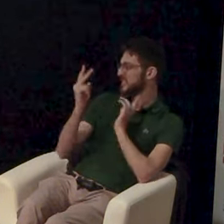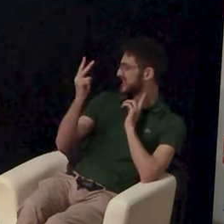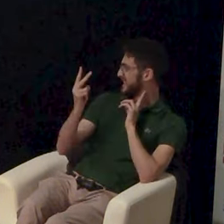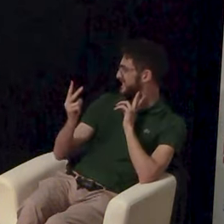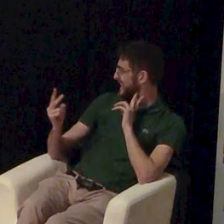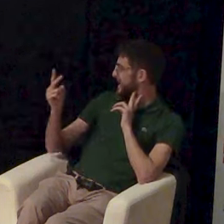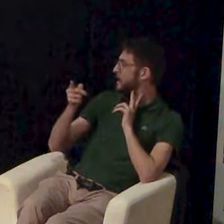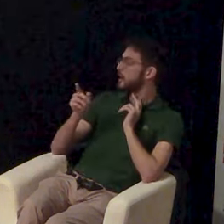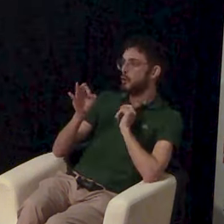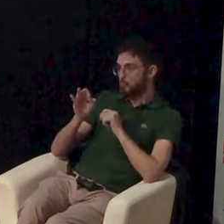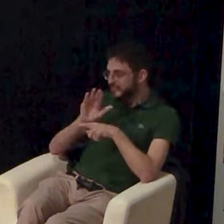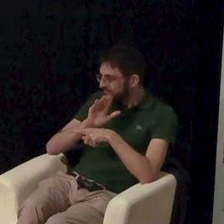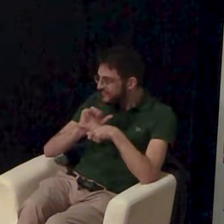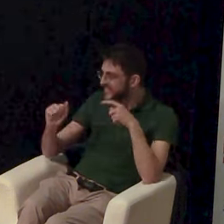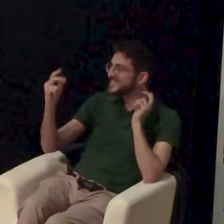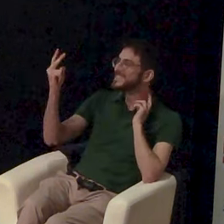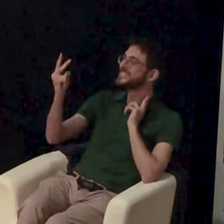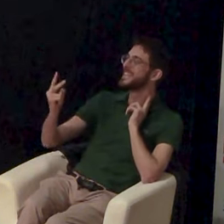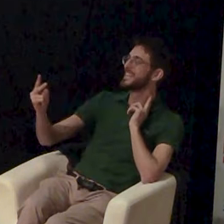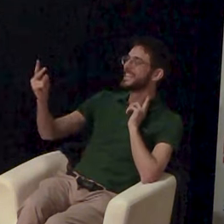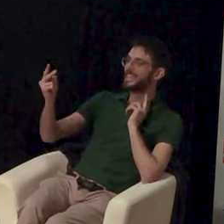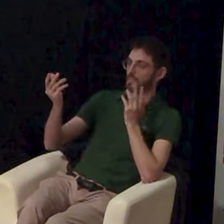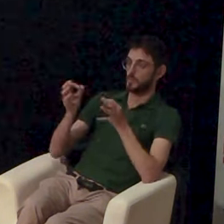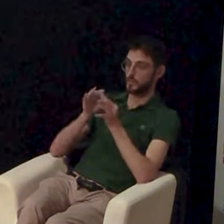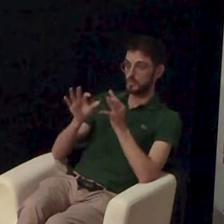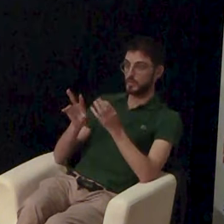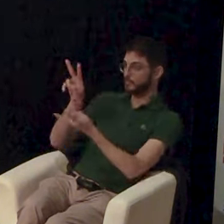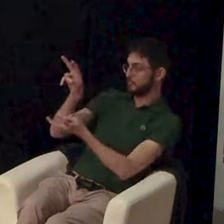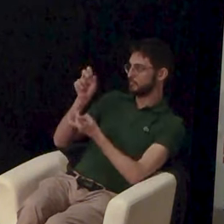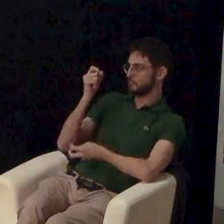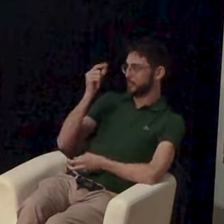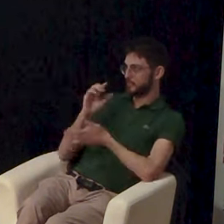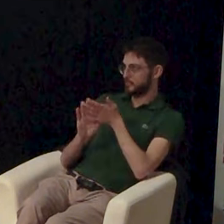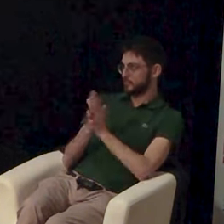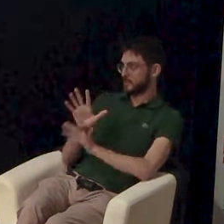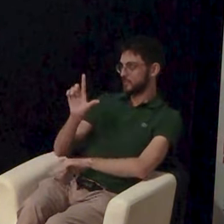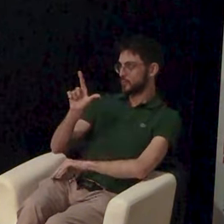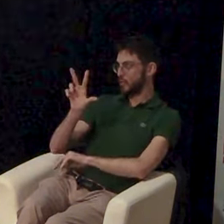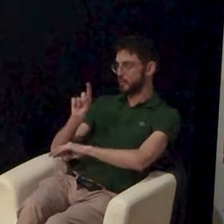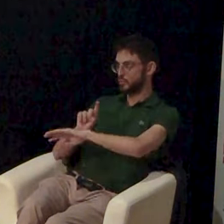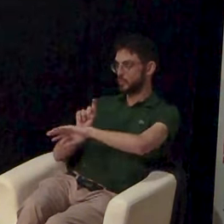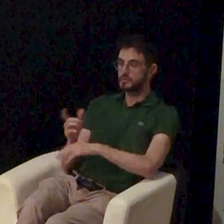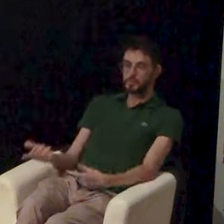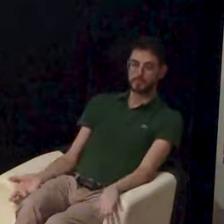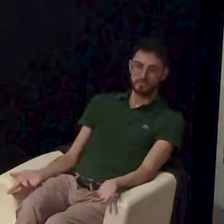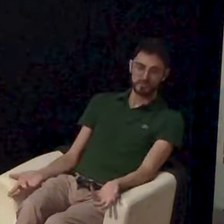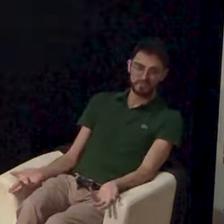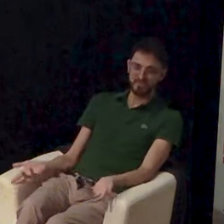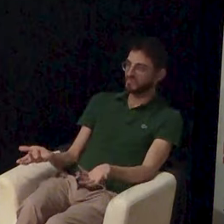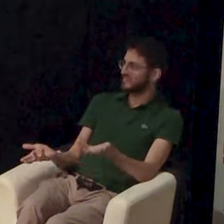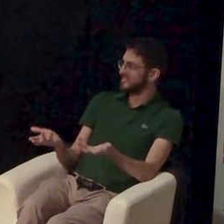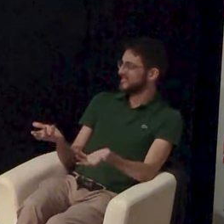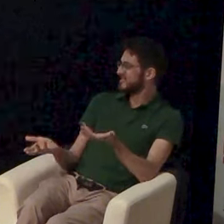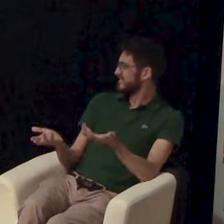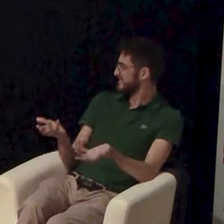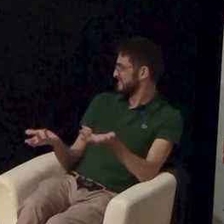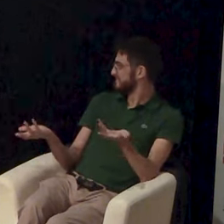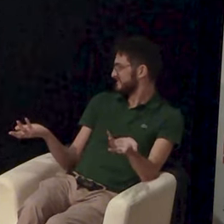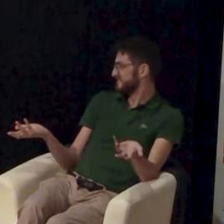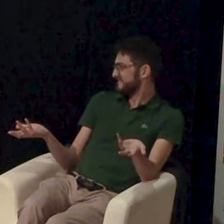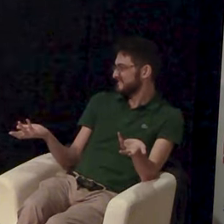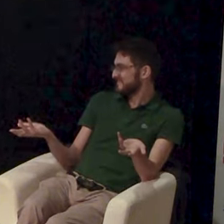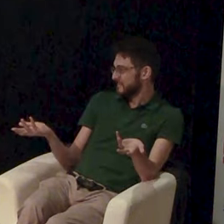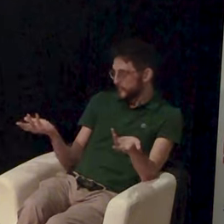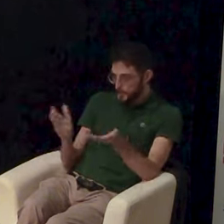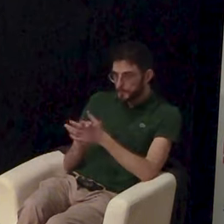interminables, et ça m'arrivait de leur dire, s'il vous plaît monsieur, est-ce que vous pourriez passer sur un schéma ? Et en deux temps, trois mouvements, tout le monde avait compris,